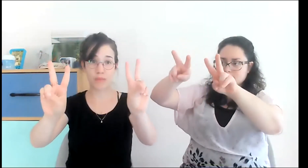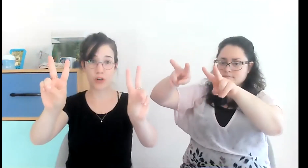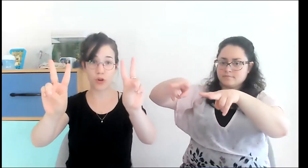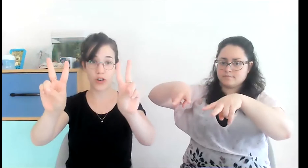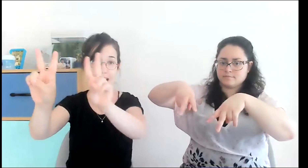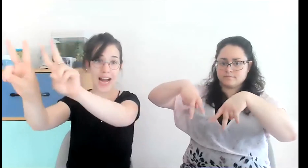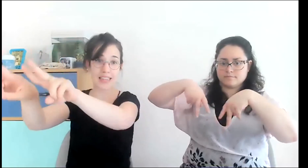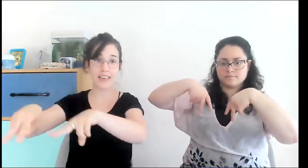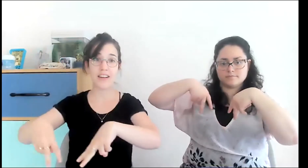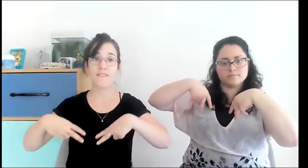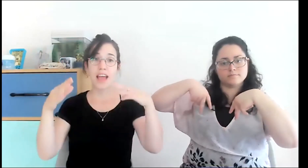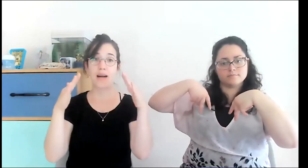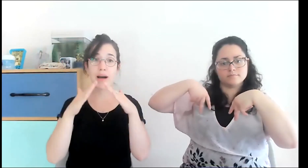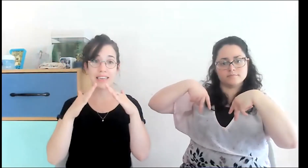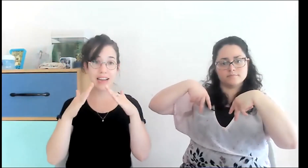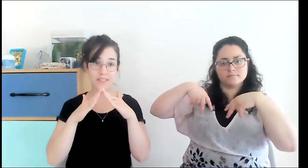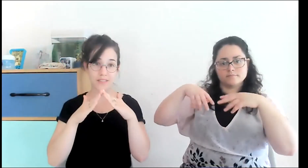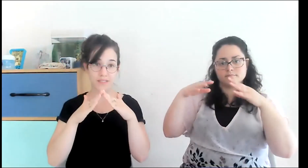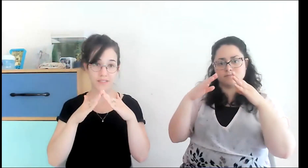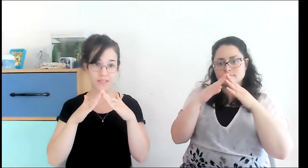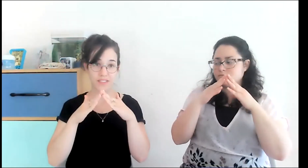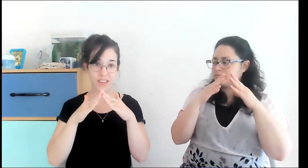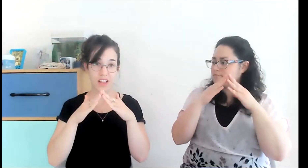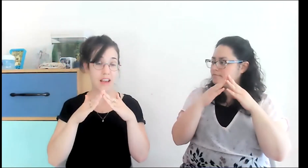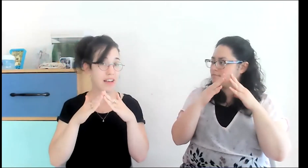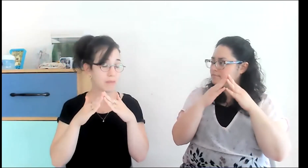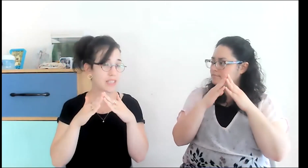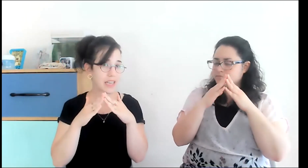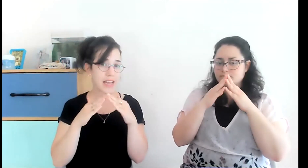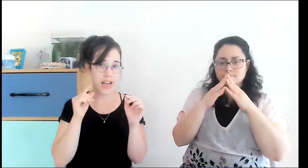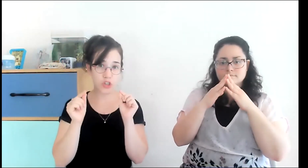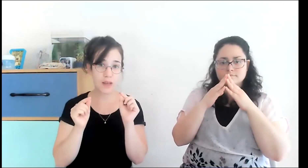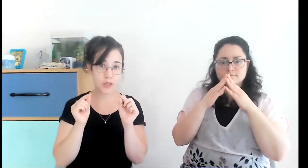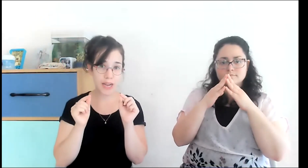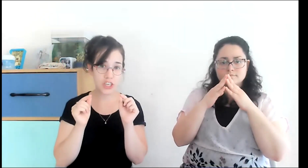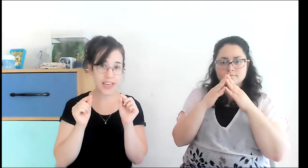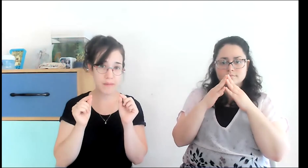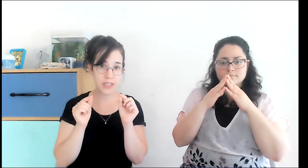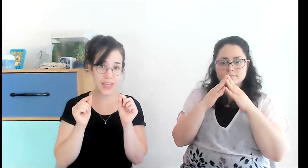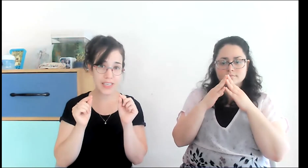אצבעות בכל יד, הביתה. הבנתם קצת את ההיגיון של המשפט שלי בשפת